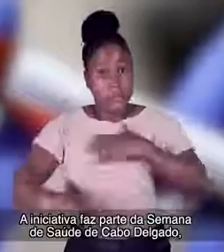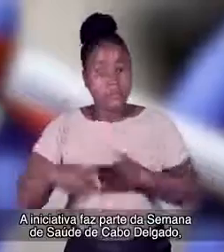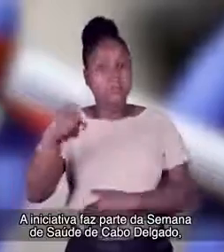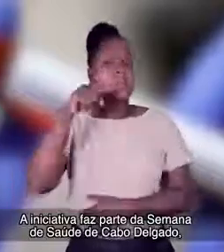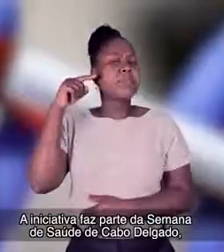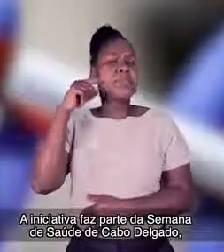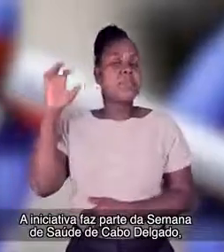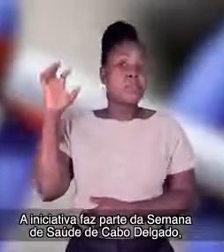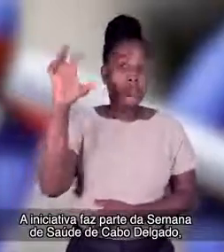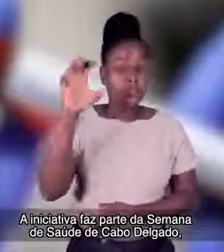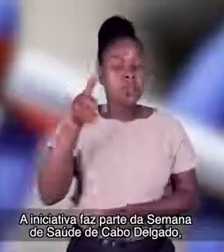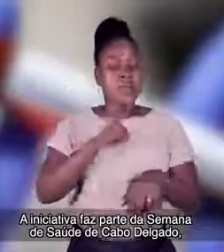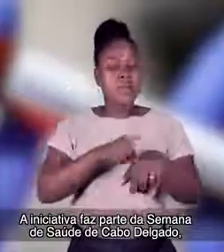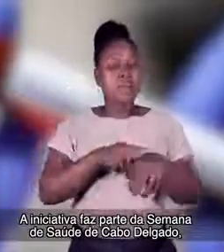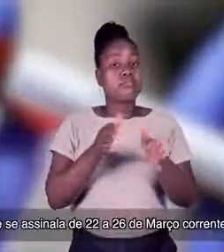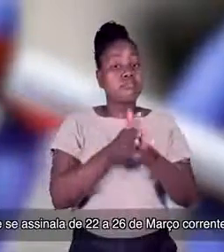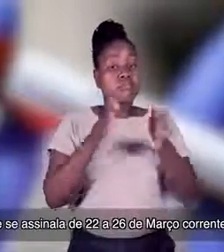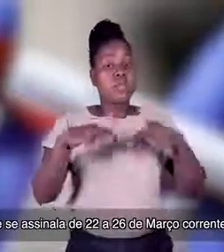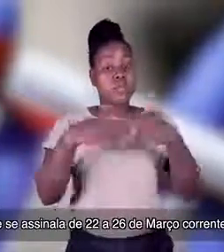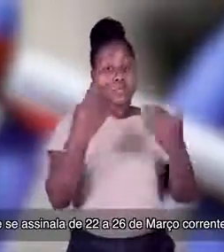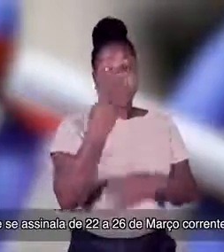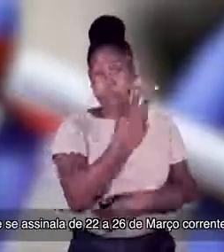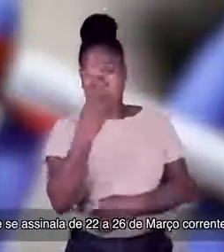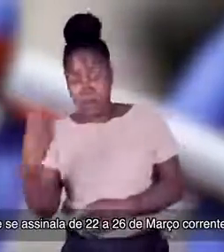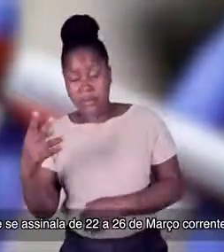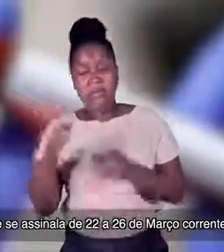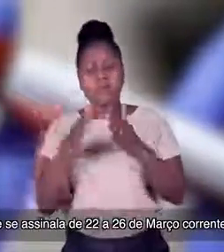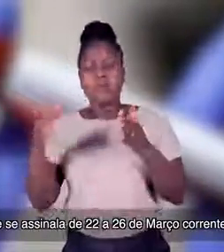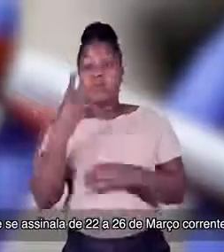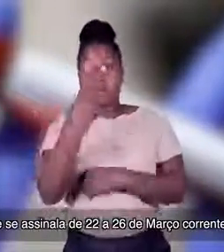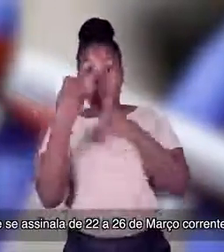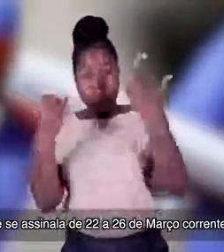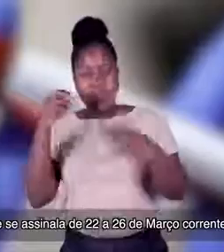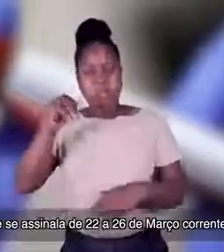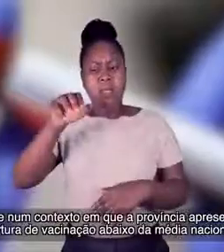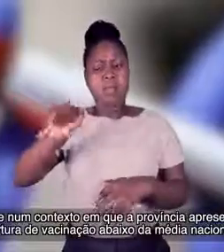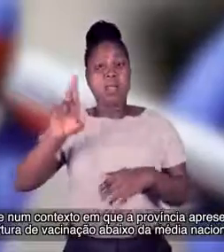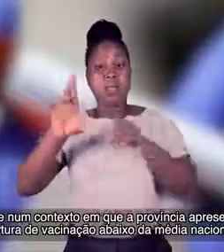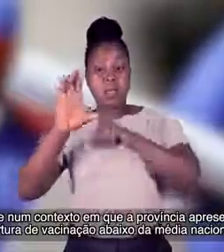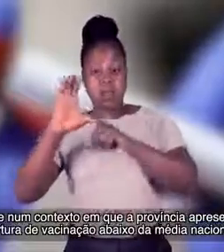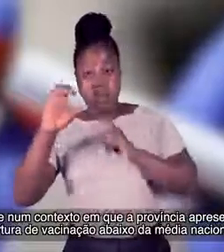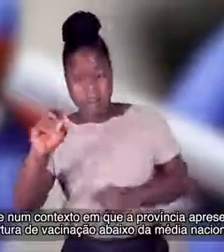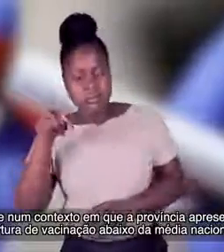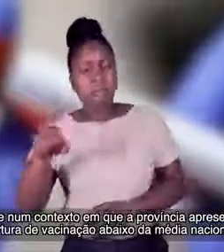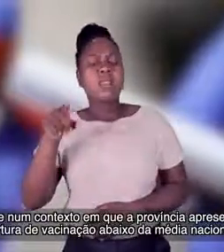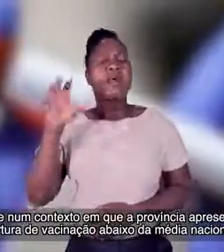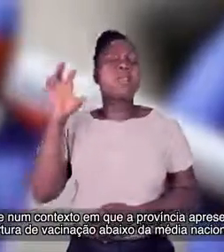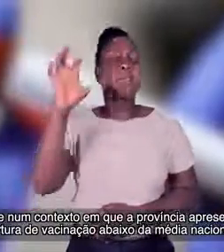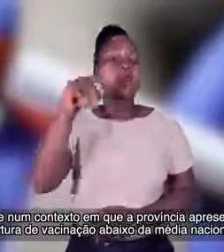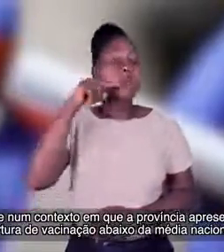parte da Semana de Saúde de Cabo Delgado, que se assinala de 22 a 26 de março corrente, e surge num contexto em que a província apresenta